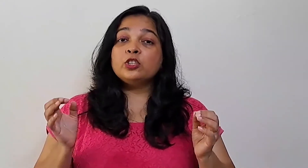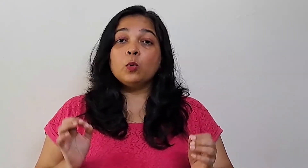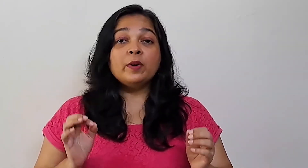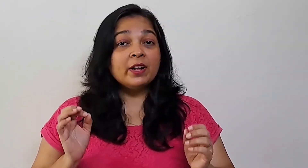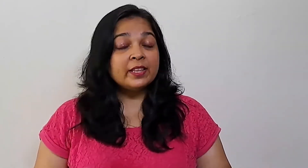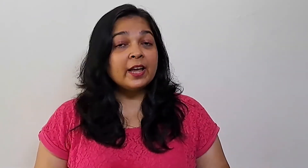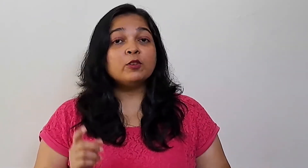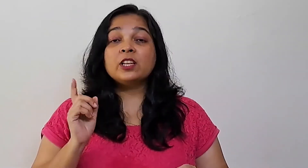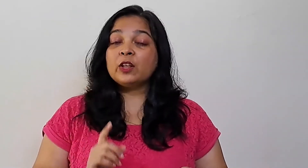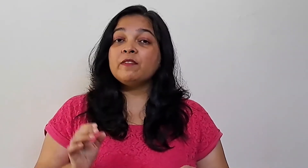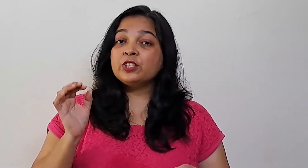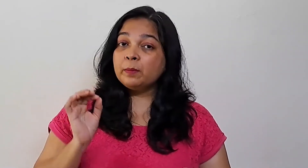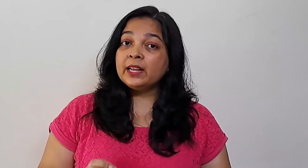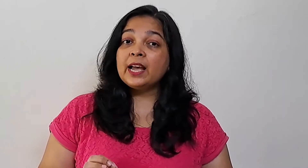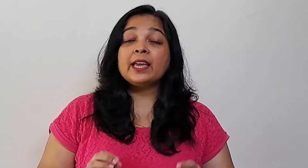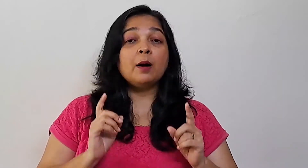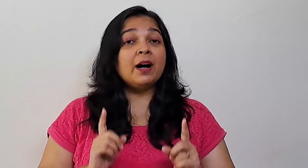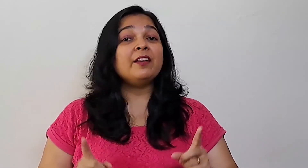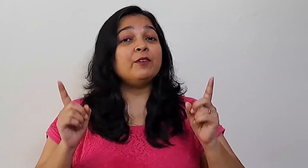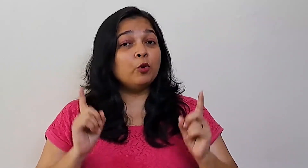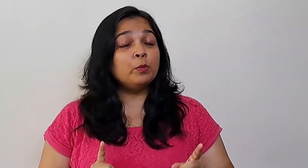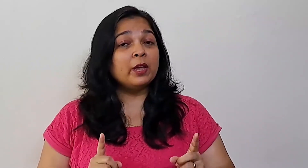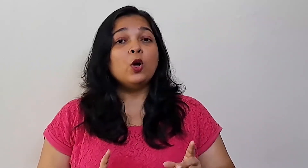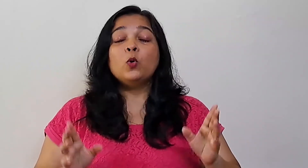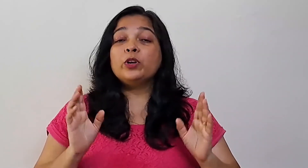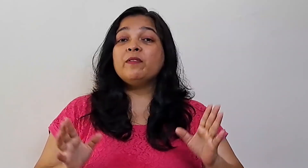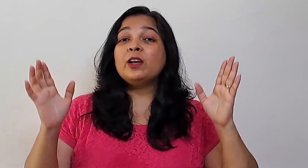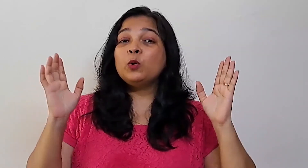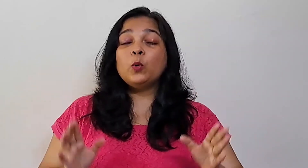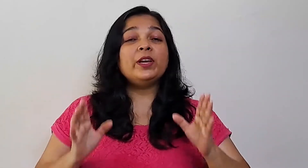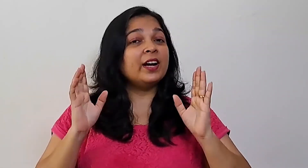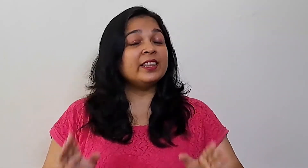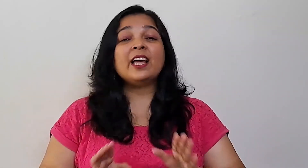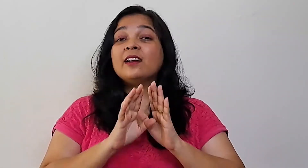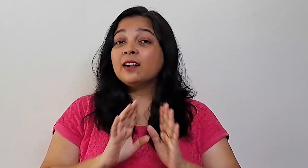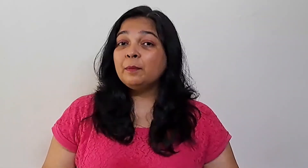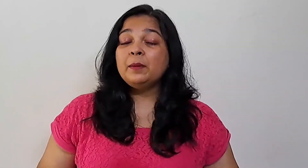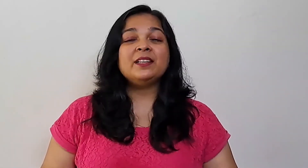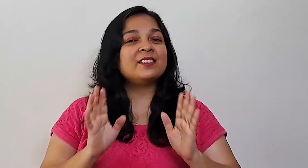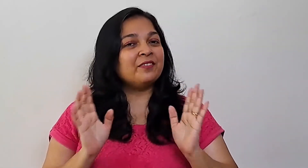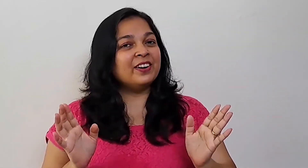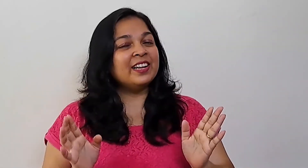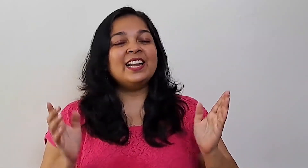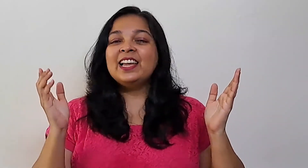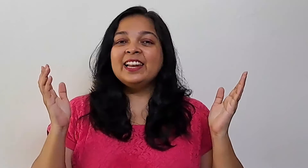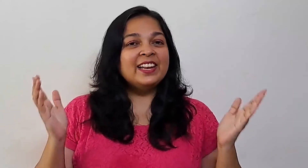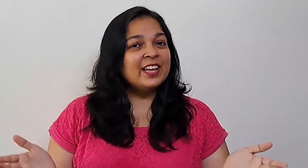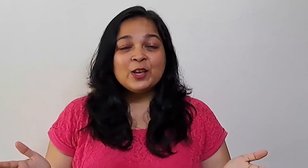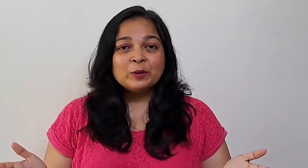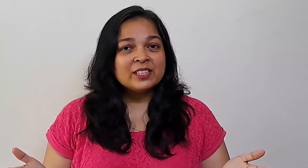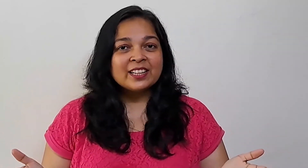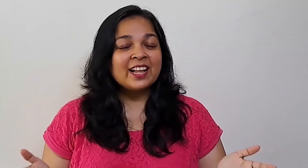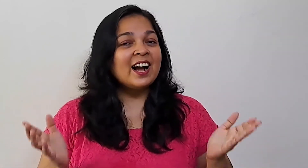यशाया उहदा 24 अध्याय उहदा 17 वचन विच लिखिया आ कि साडे विरोध विच उठन वाला कोई भी हथियार कभी